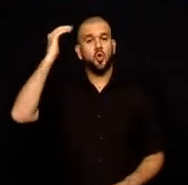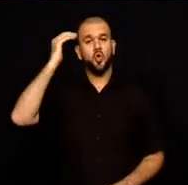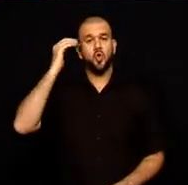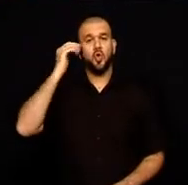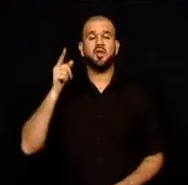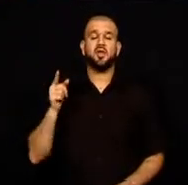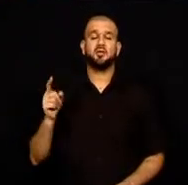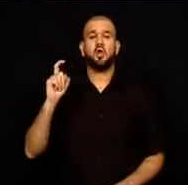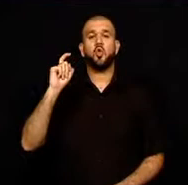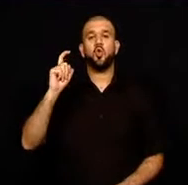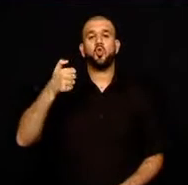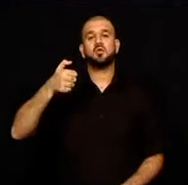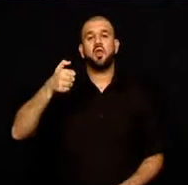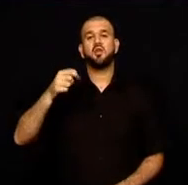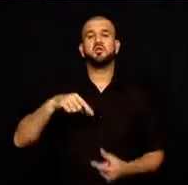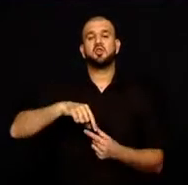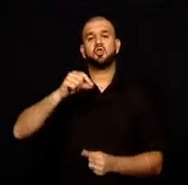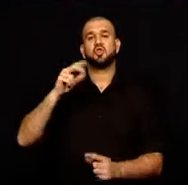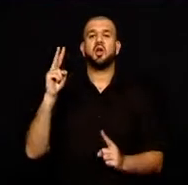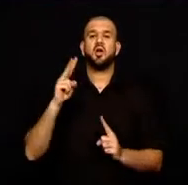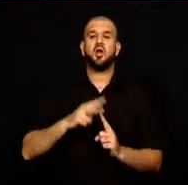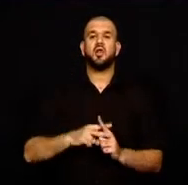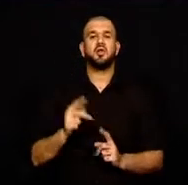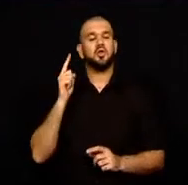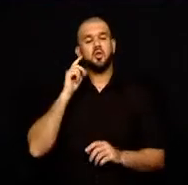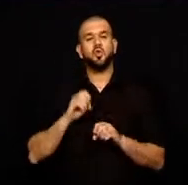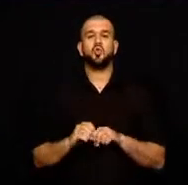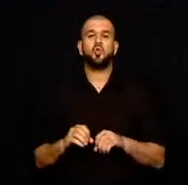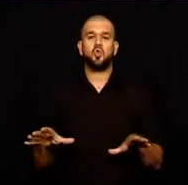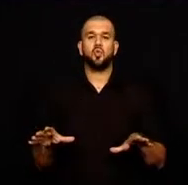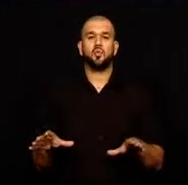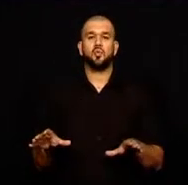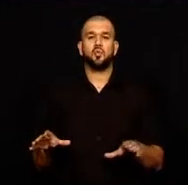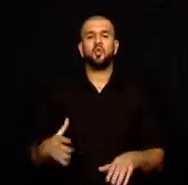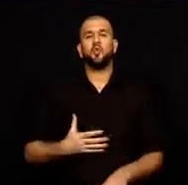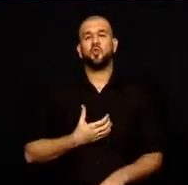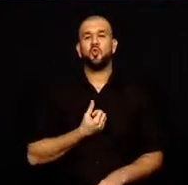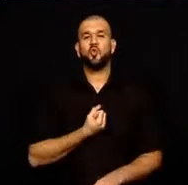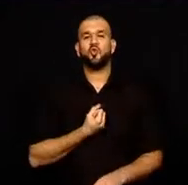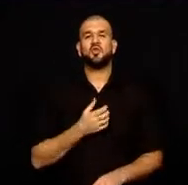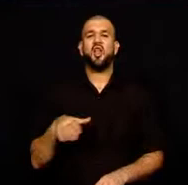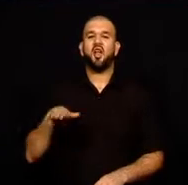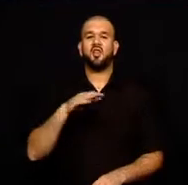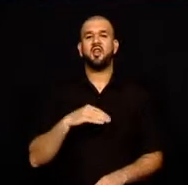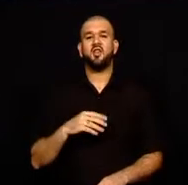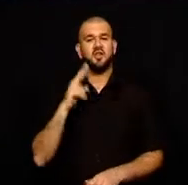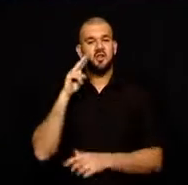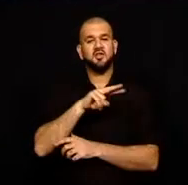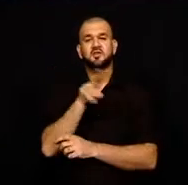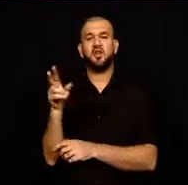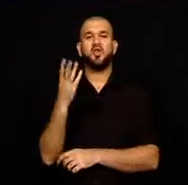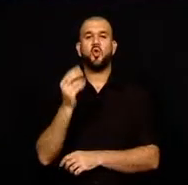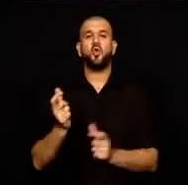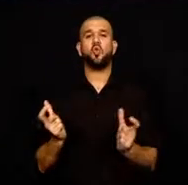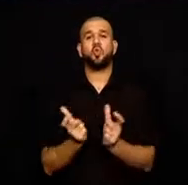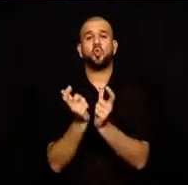Yetkililer aile buluşmalarına Güney Kore'den 90, Kuzey Kore'den ise 96